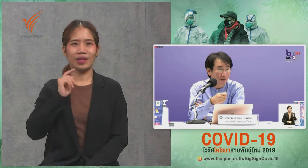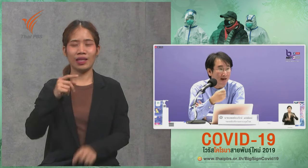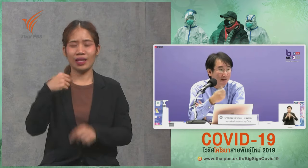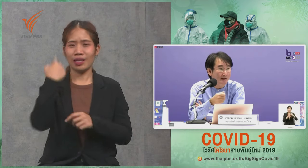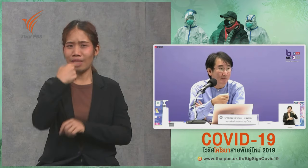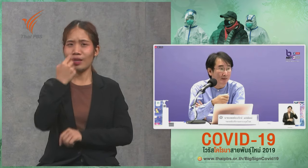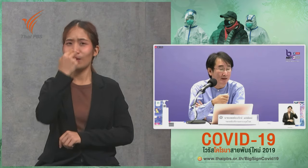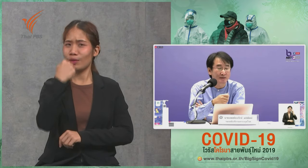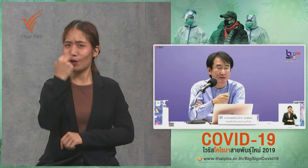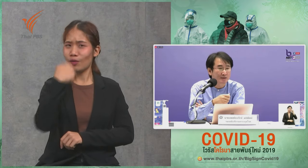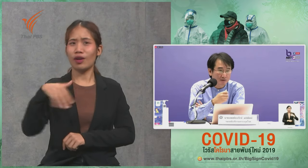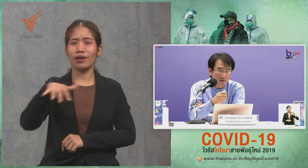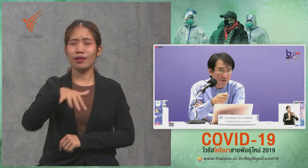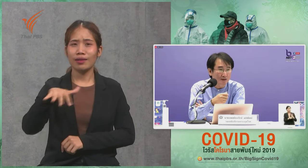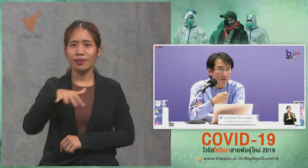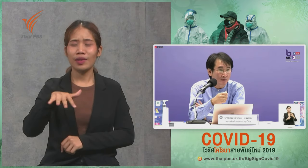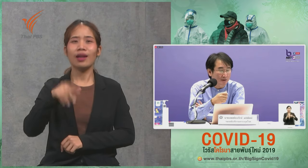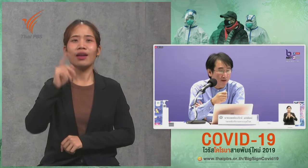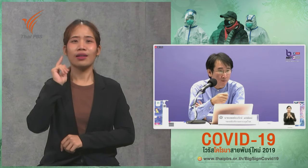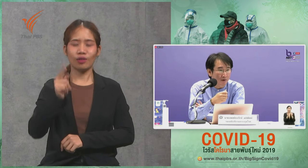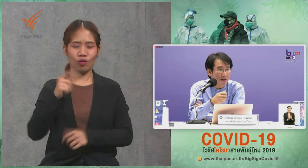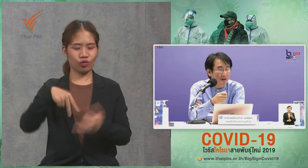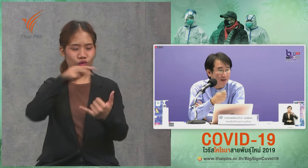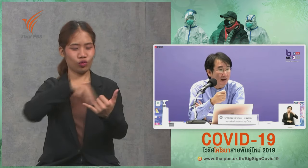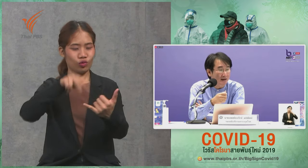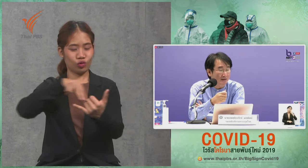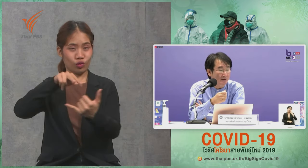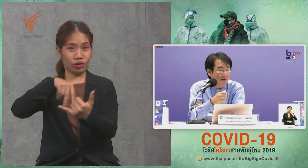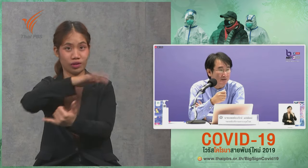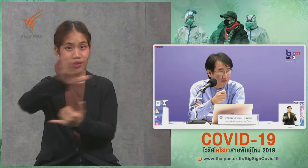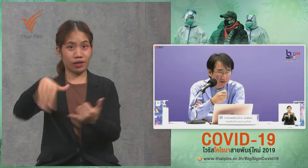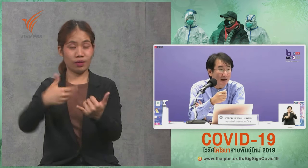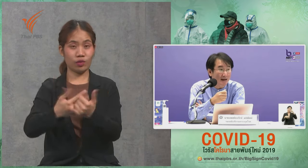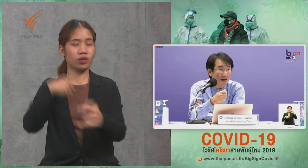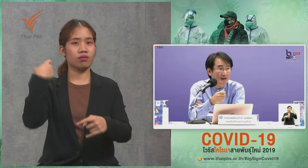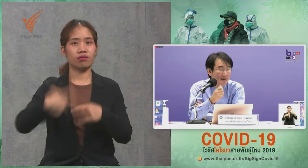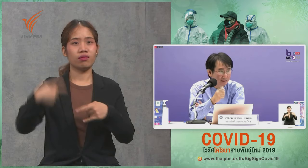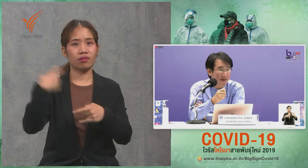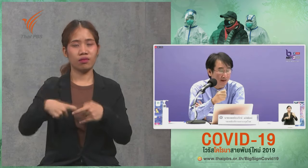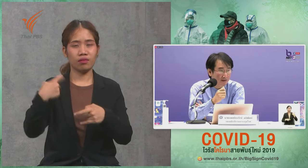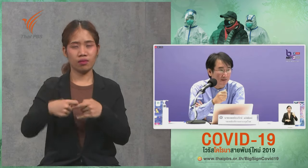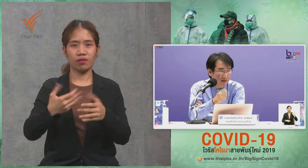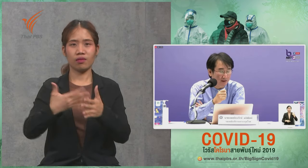ดธรรมดาเนี่ยนะครับเพราะฉะนั้นคงจะตรวจทั้งหมดเนี่ยยากแล้วได้ยาก